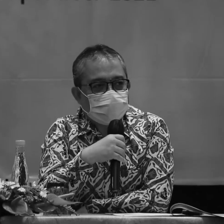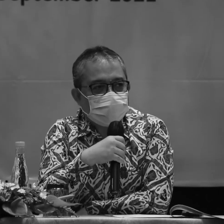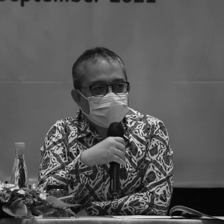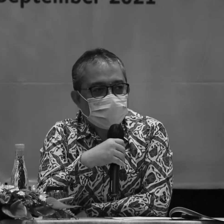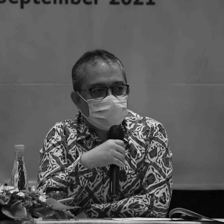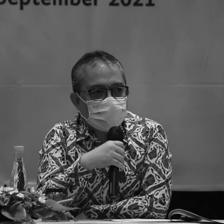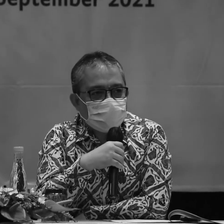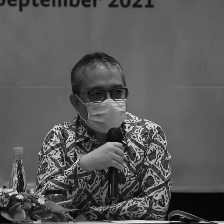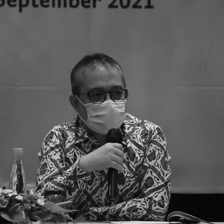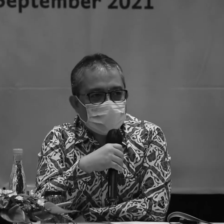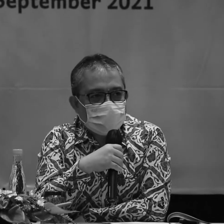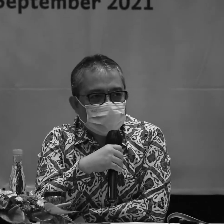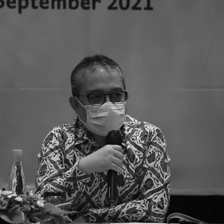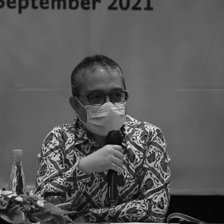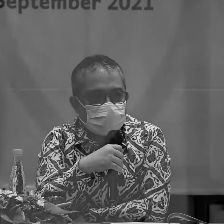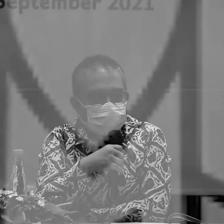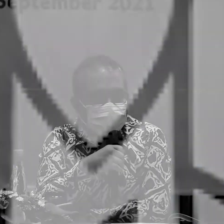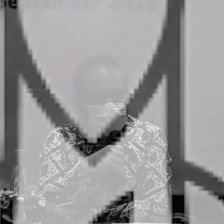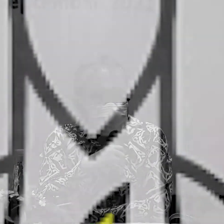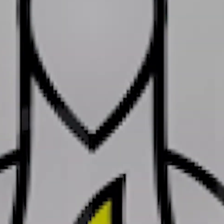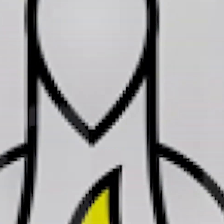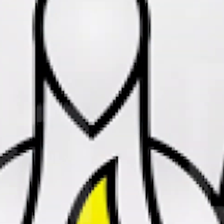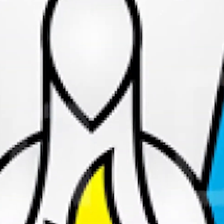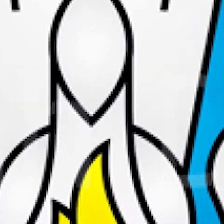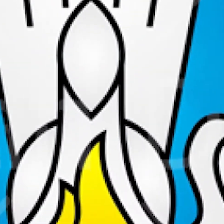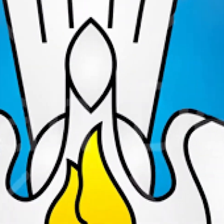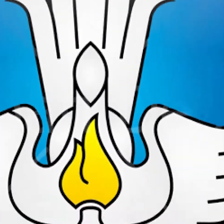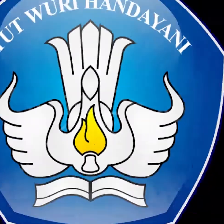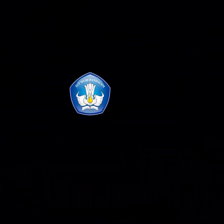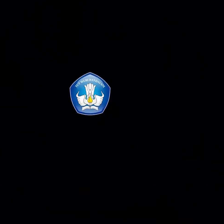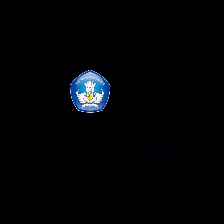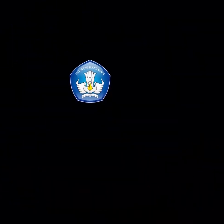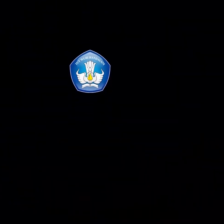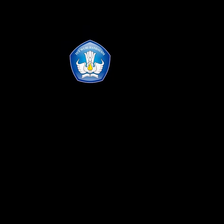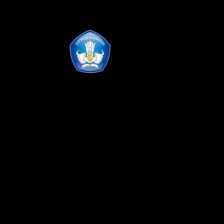kita sama-sama membuka acara ini dengan resmi.